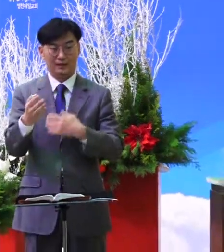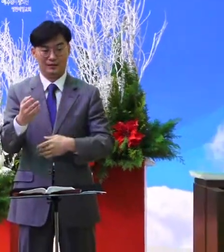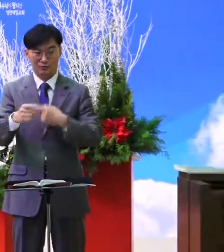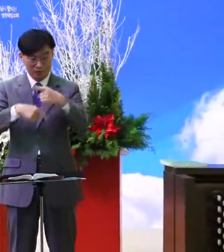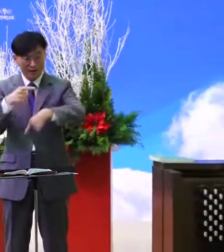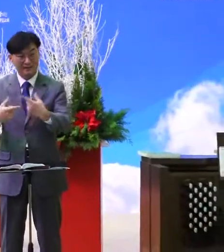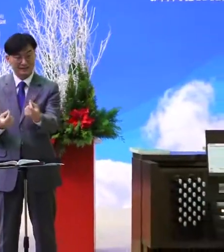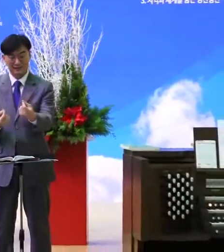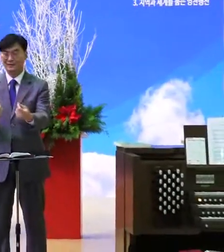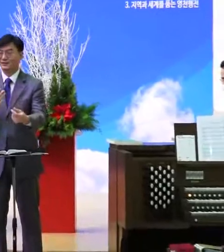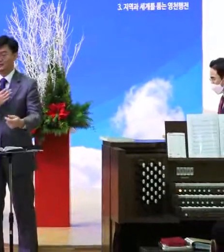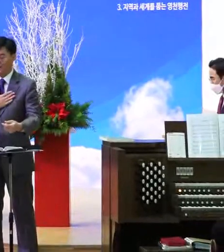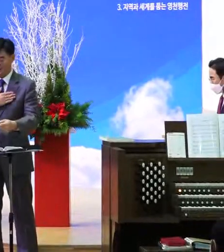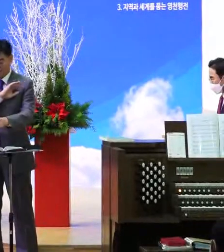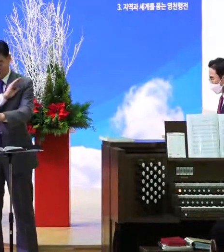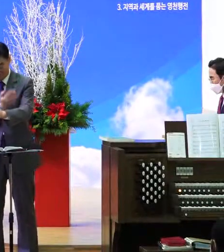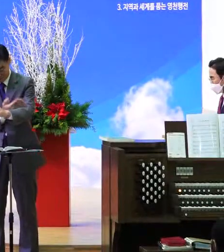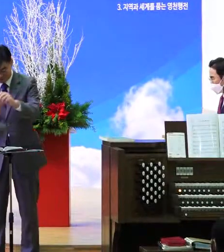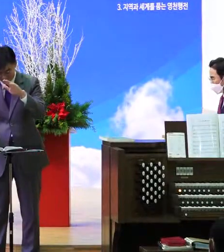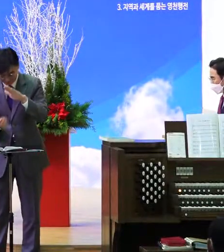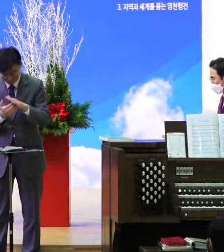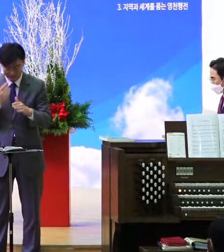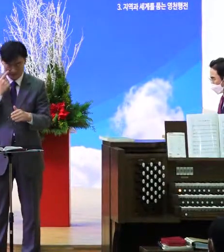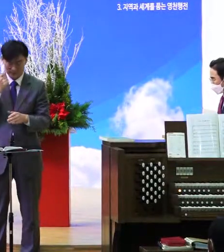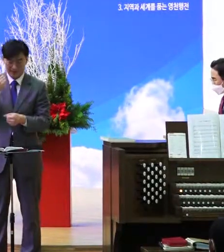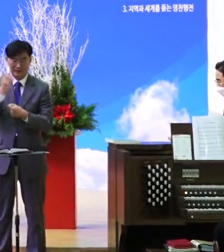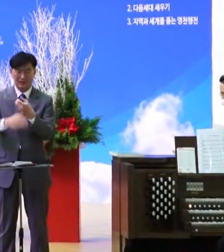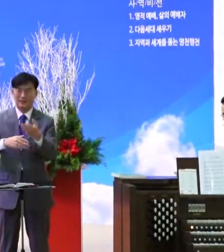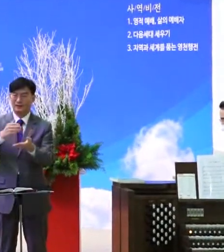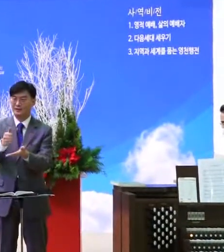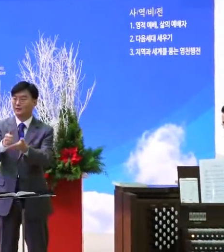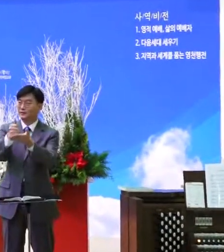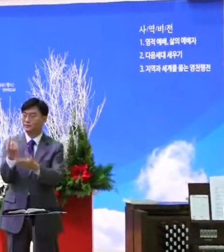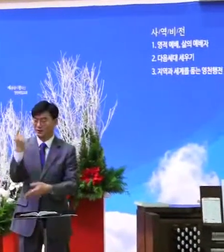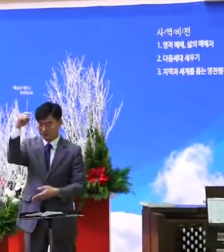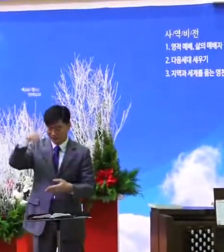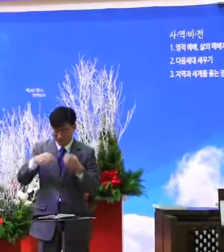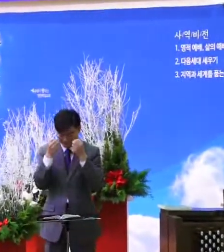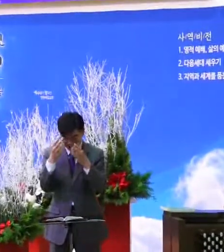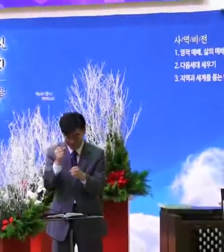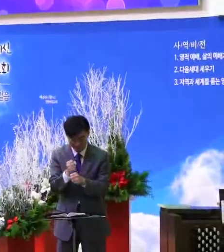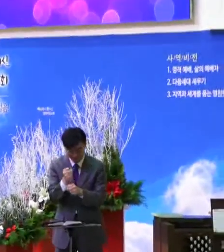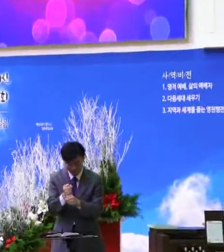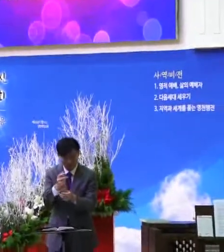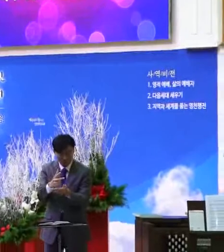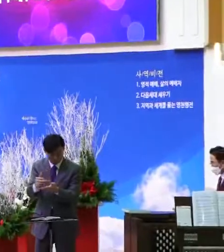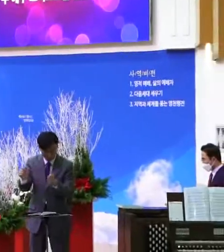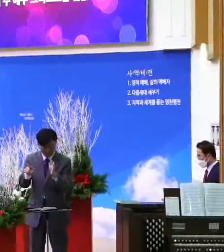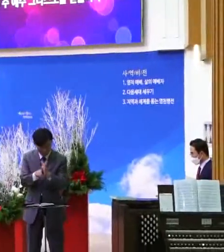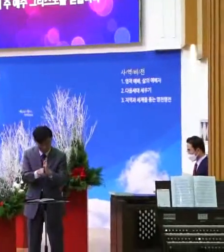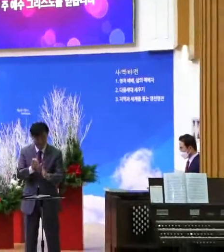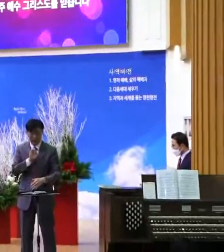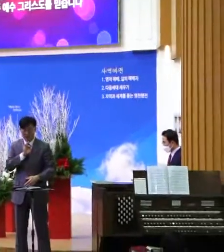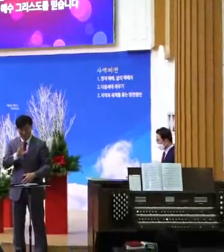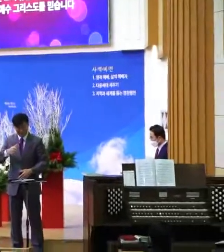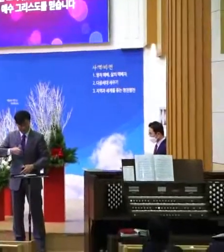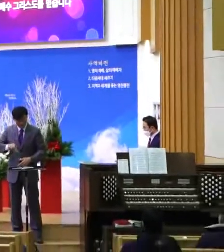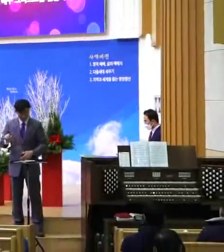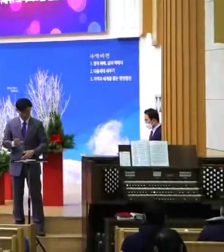나는 전능하신 아버지 하나님 천지의 창조주를 믿습니다. 나는 그의 유일하신 아들 우리 주 예수